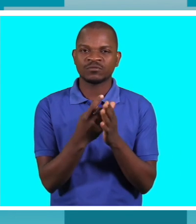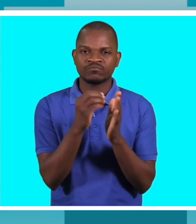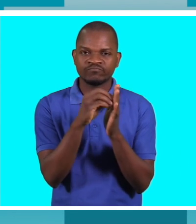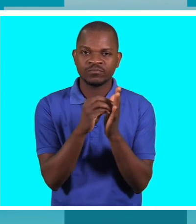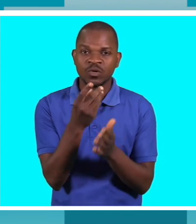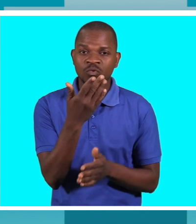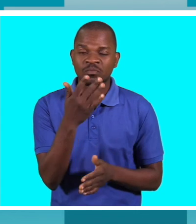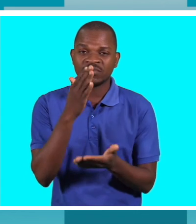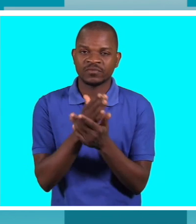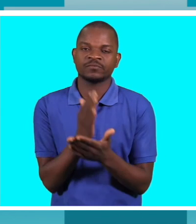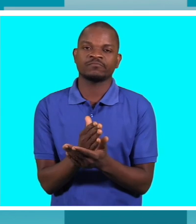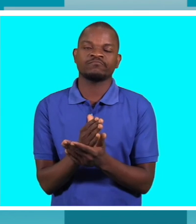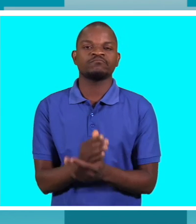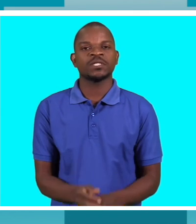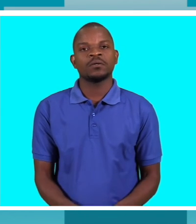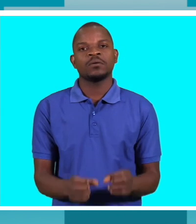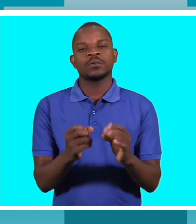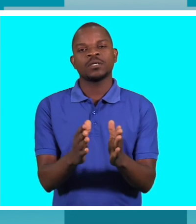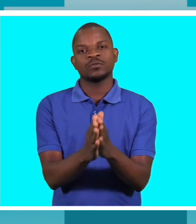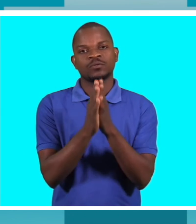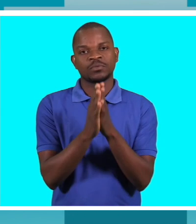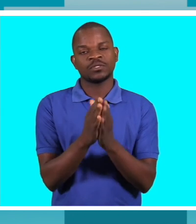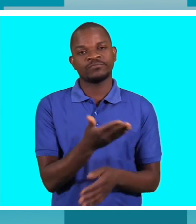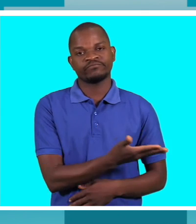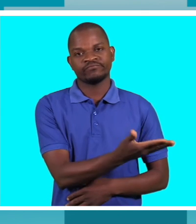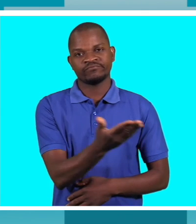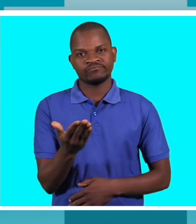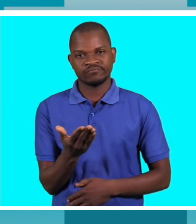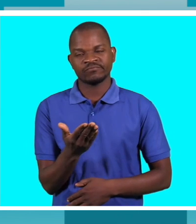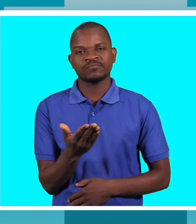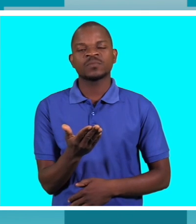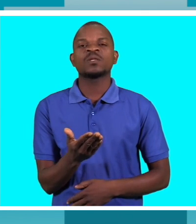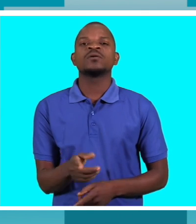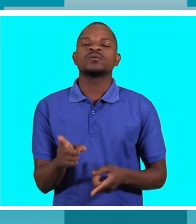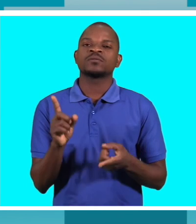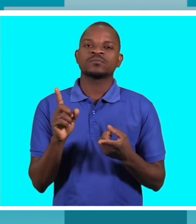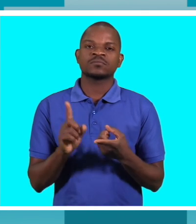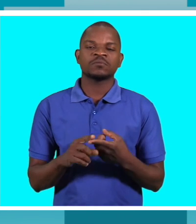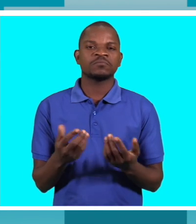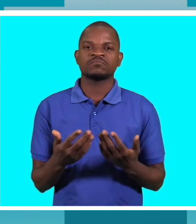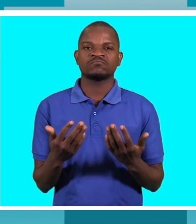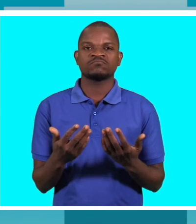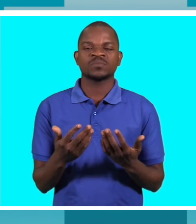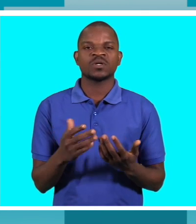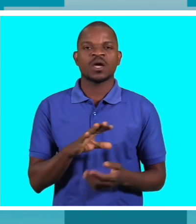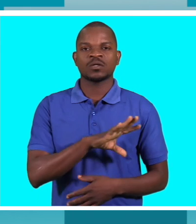muito obrigado Paulo muito obrigado Marcelo e Cantol também a Cornélia que